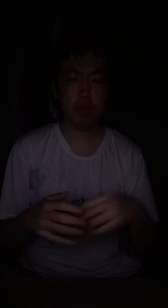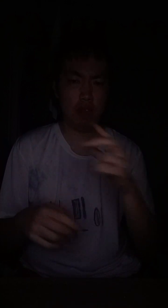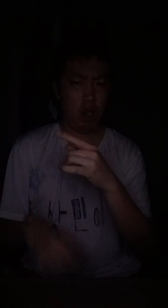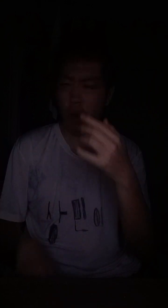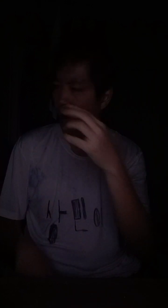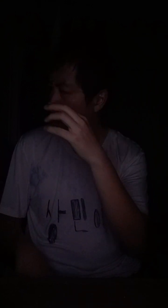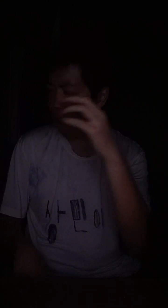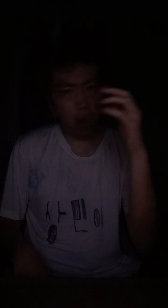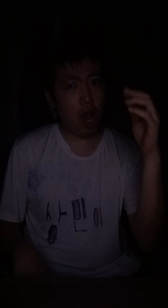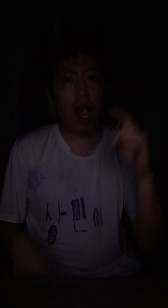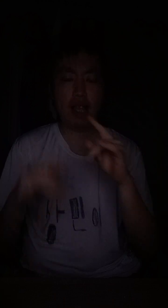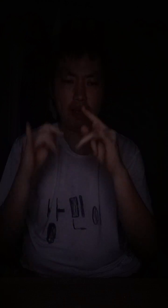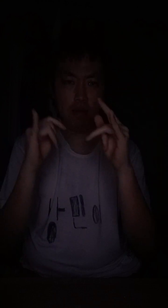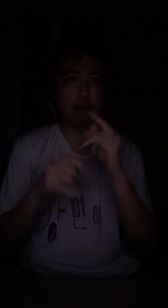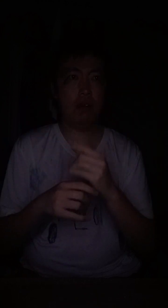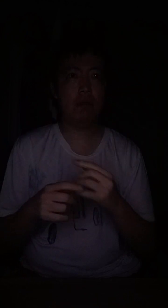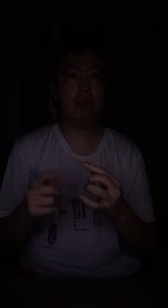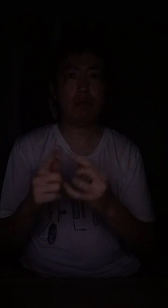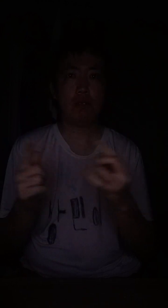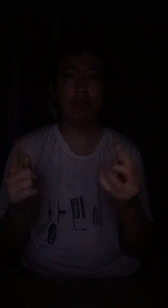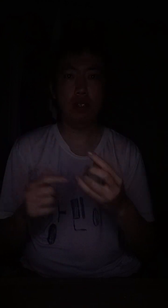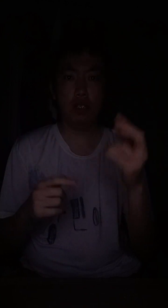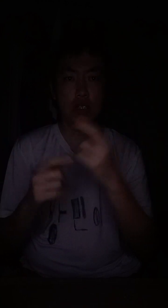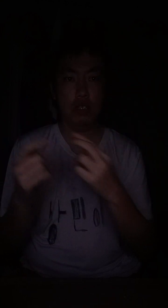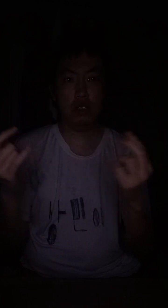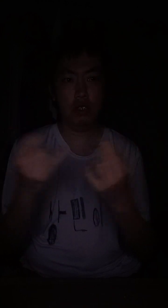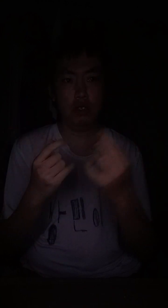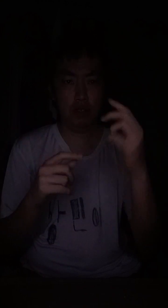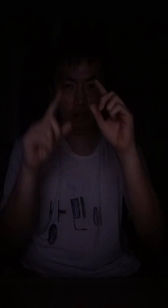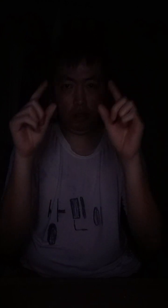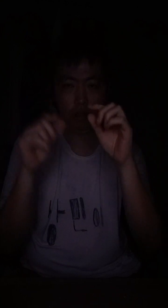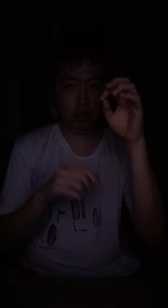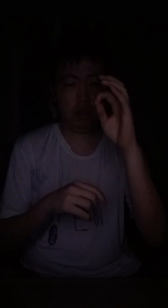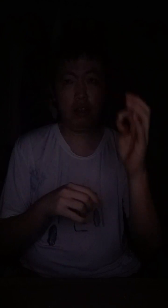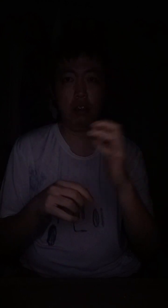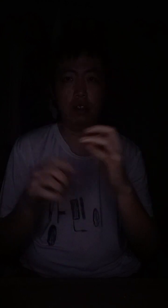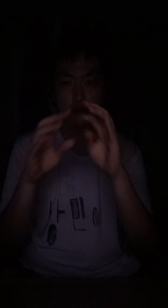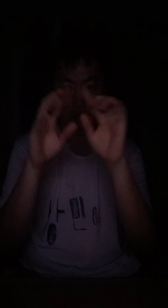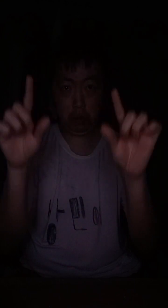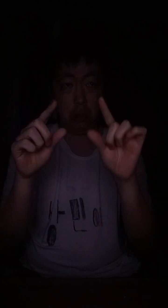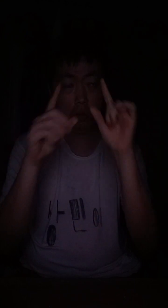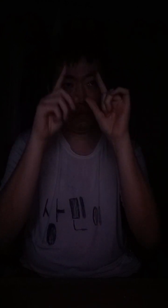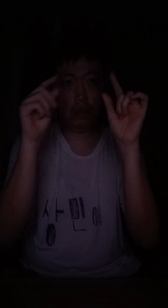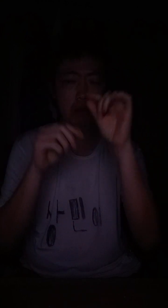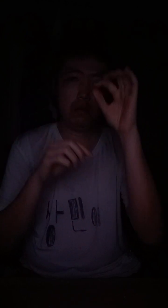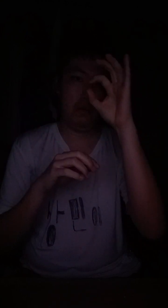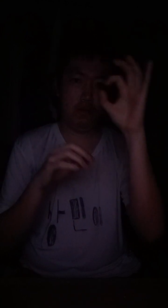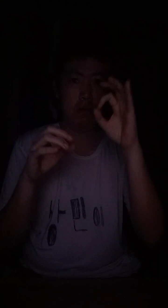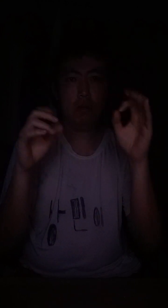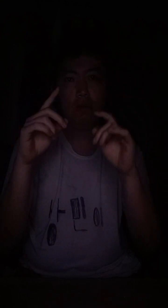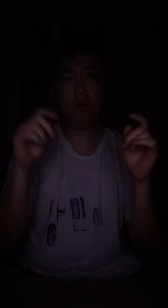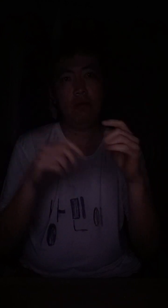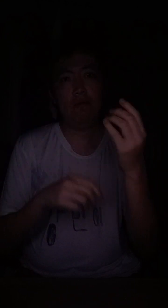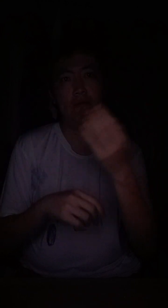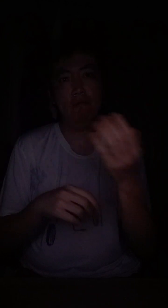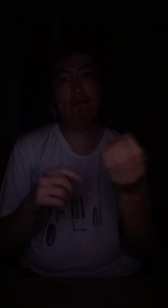백사장을 어슬렁거리는 한 남성. 신고를 받고 출동한 경찰이 렌즈 탐지형 탐지기를 켜고 살피자 이